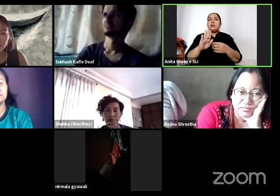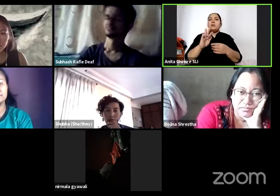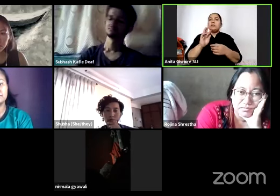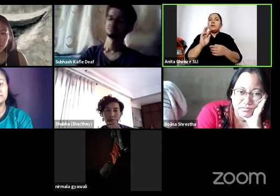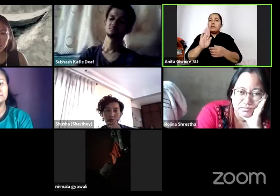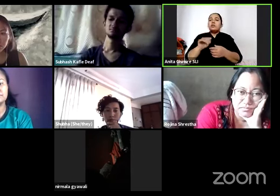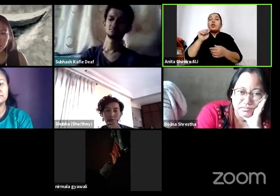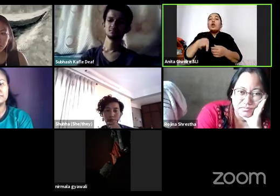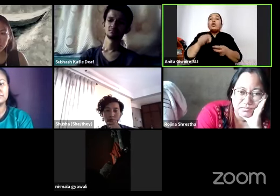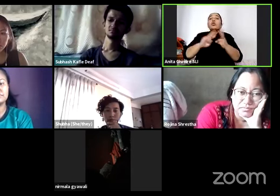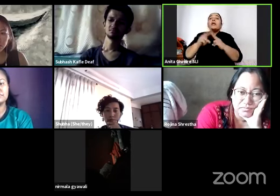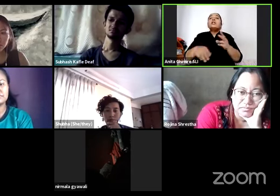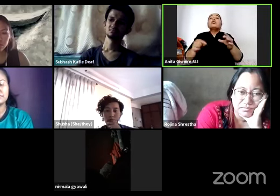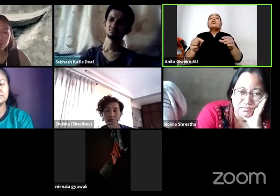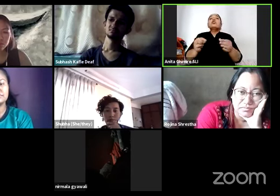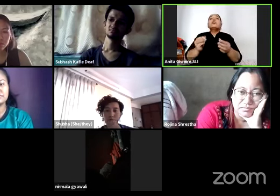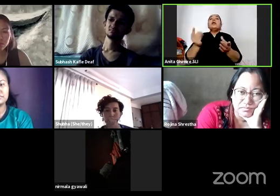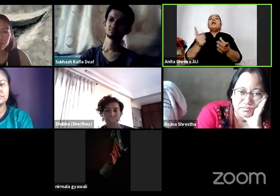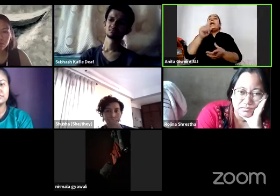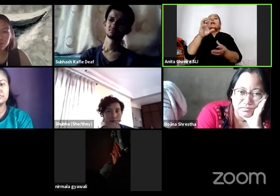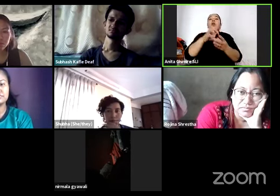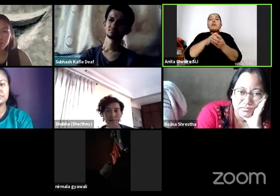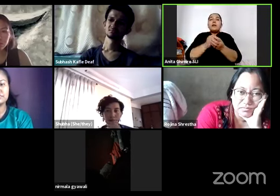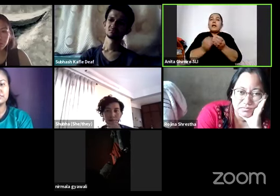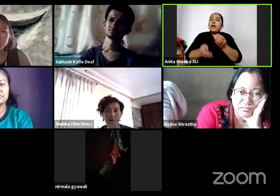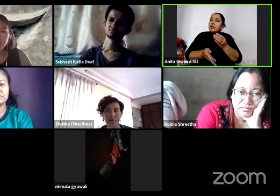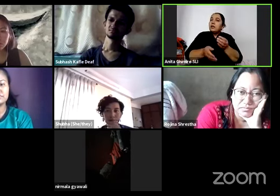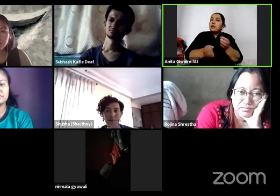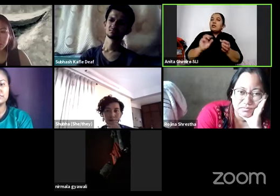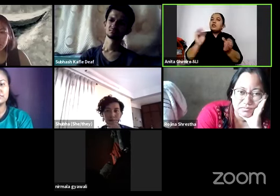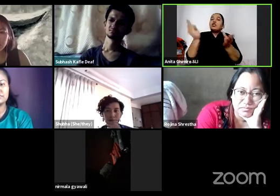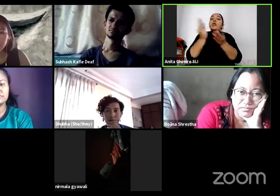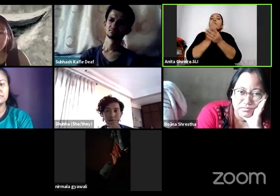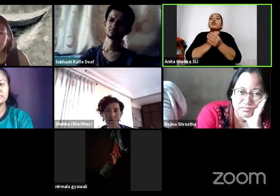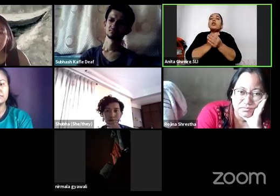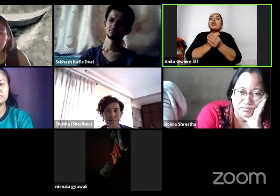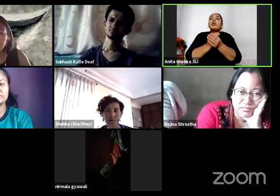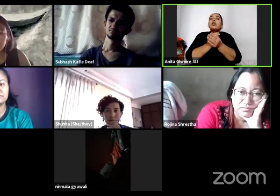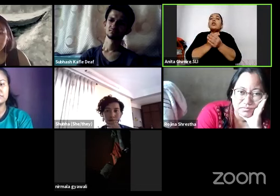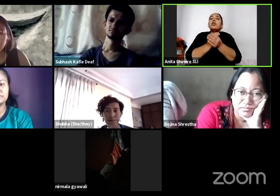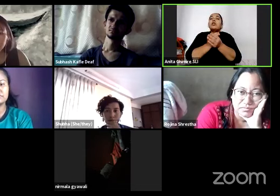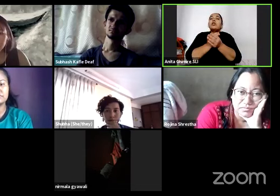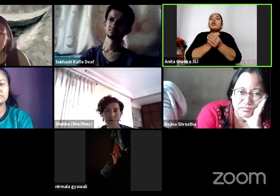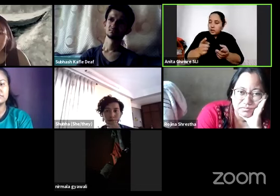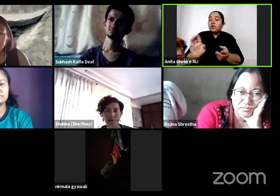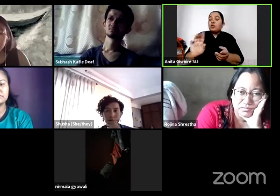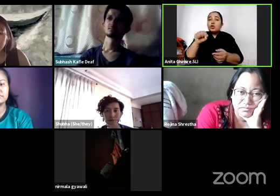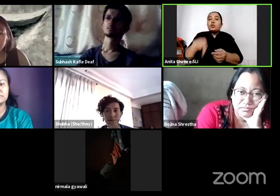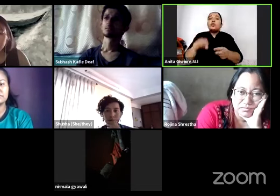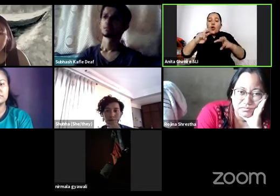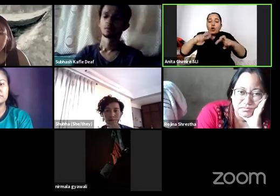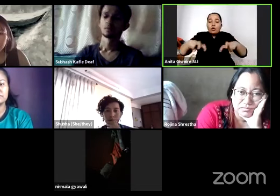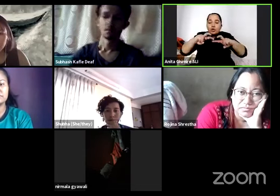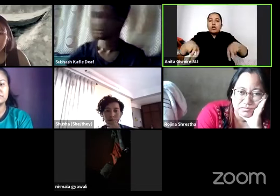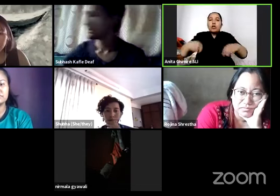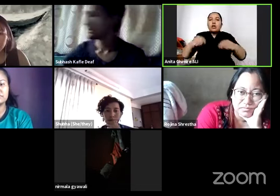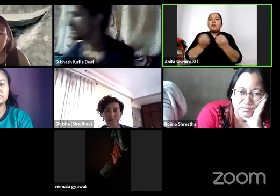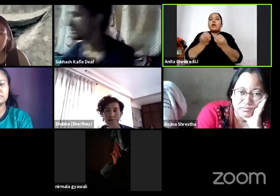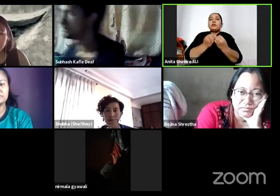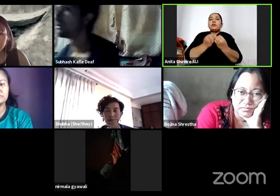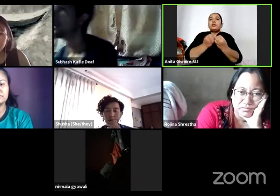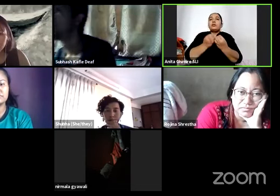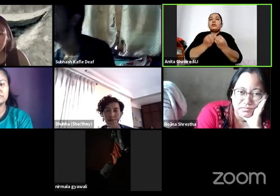लागेको छ. त्यो भएको कारणले गर्दाखेरि चाहिँ यो जुन जुन किसिमको रिसर्चका रिकमेन्डेसन अथवा हामीले नगरी नहुने कुरा छ